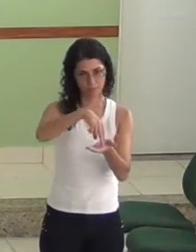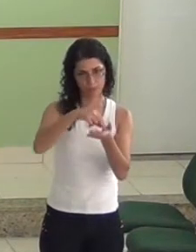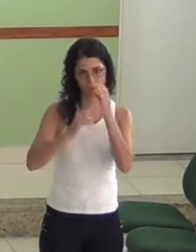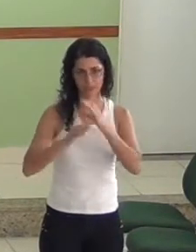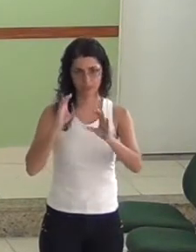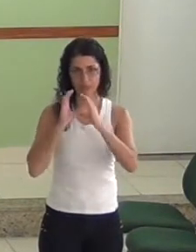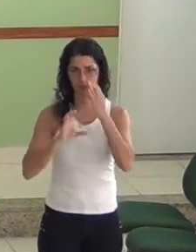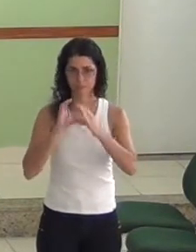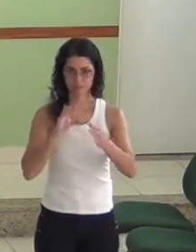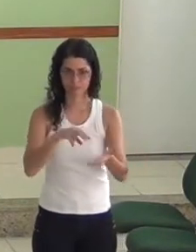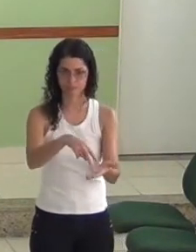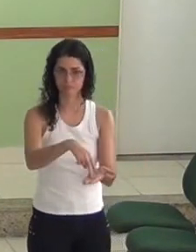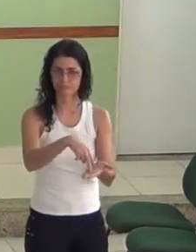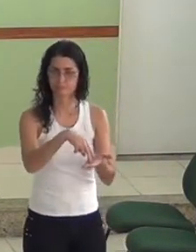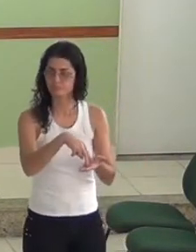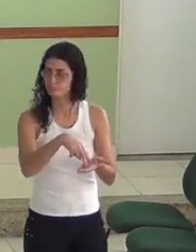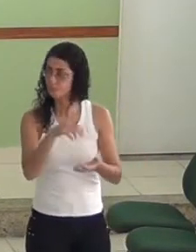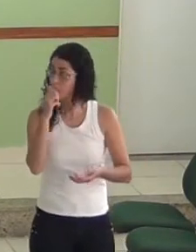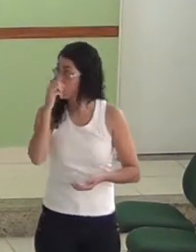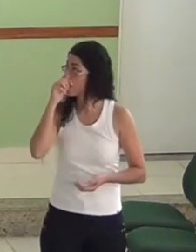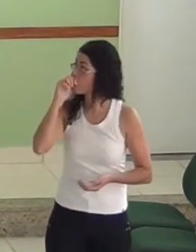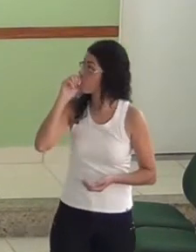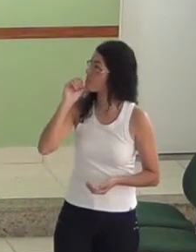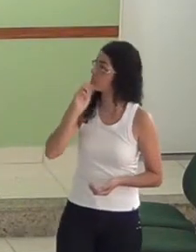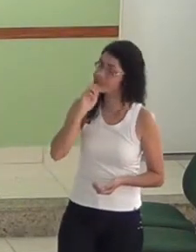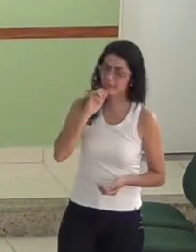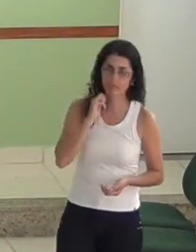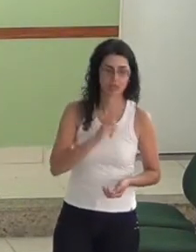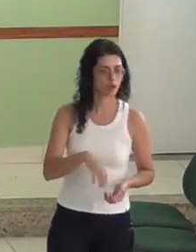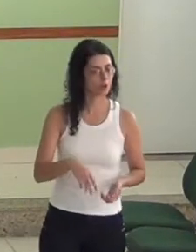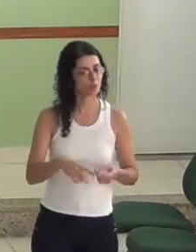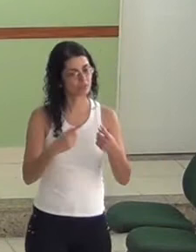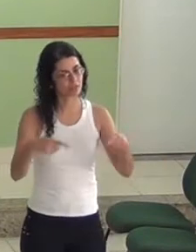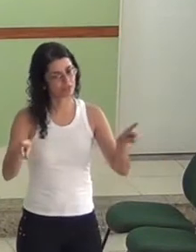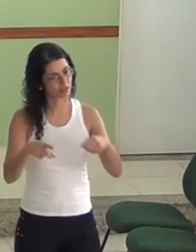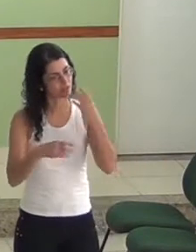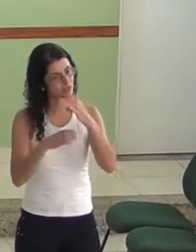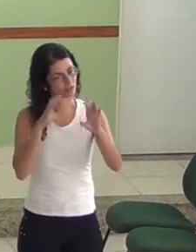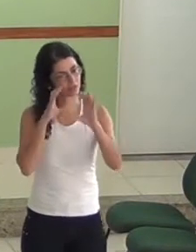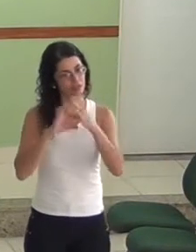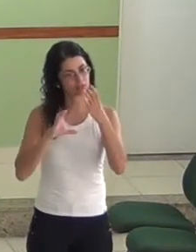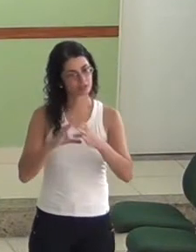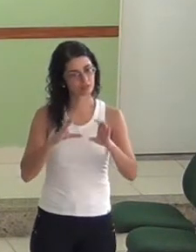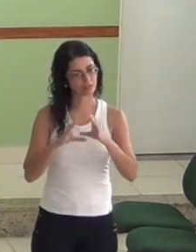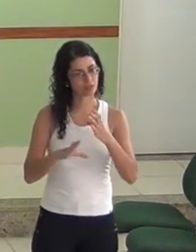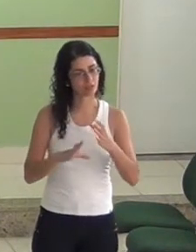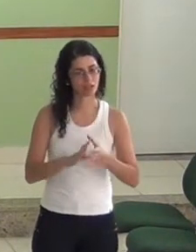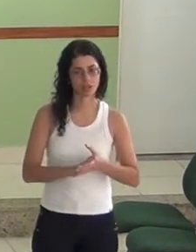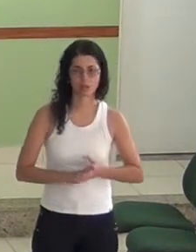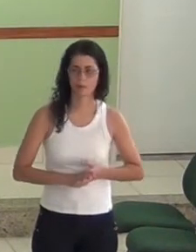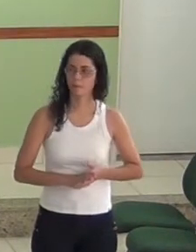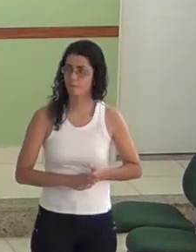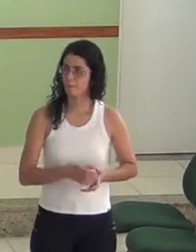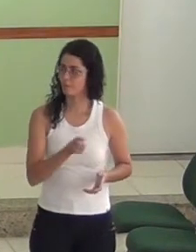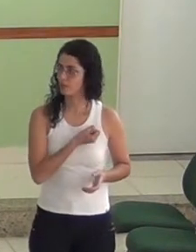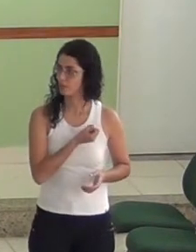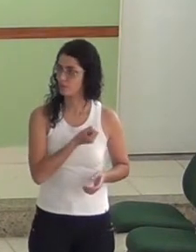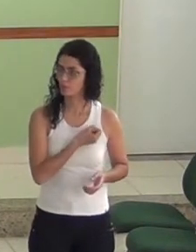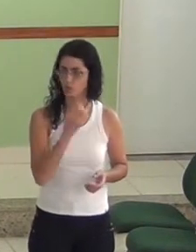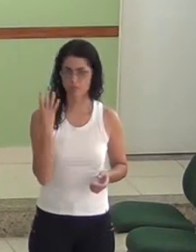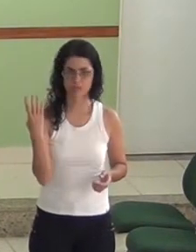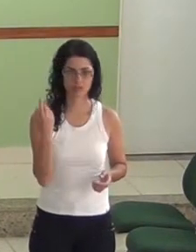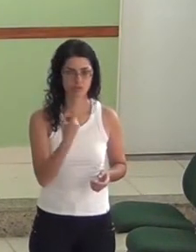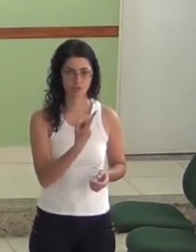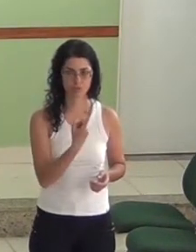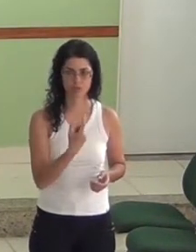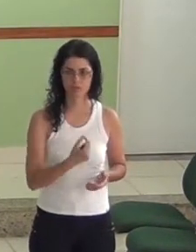estaremos cantando o hino 411, que a alegria deste dia, a família vai estar regendo. Então, esse é o momento de você dar aí o